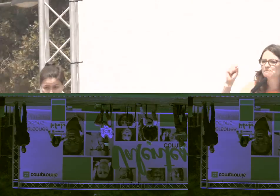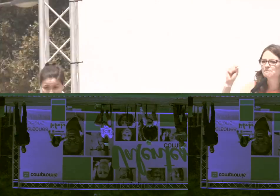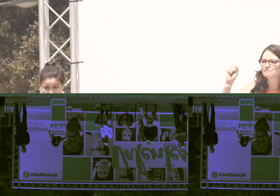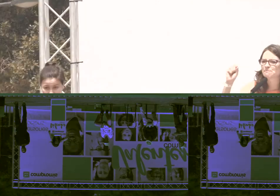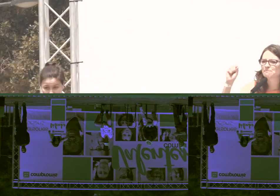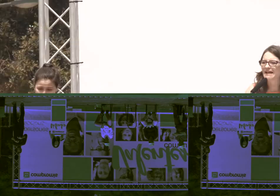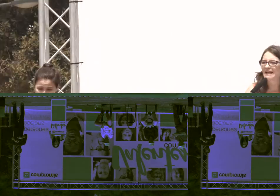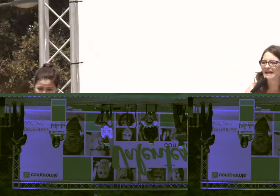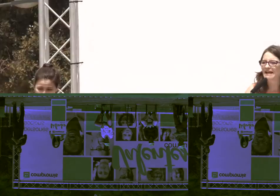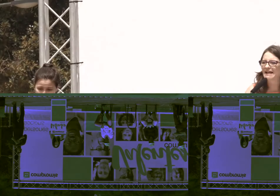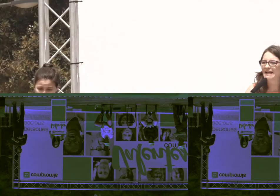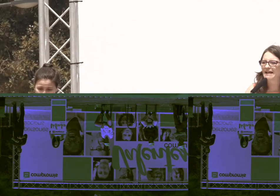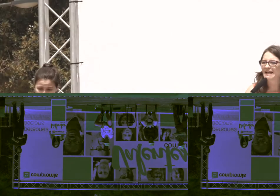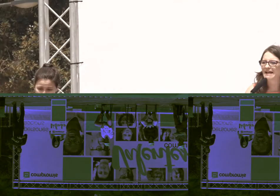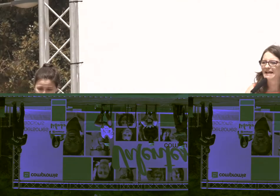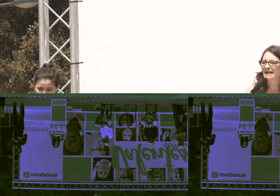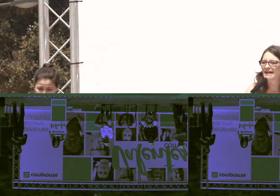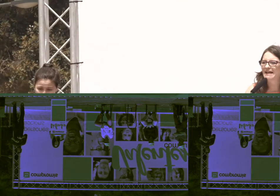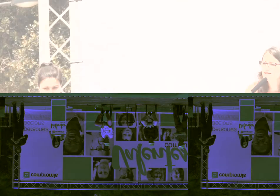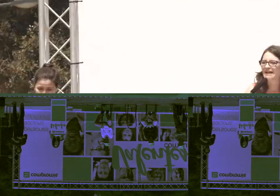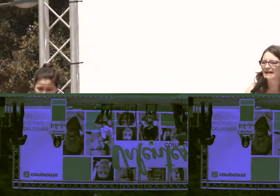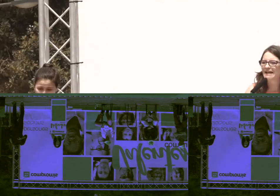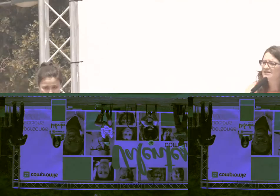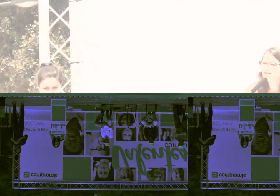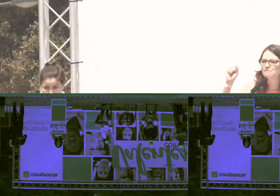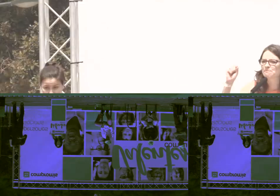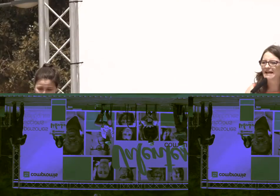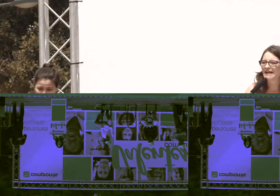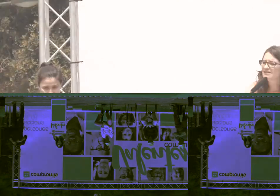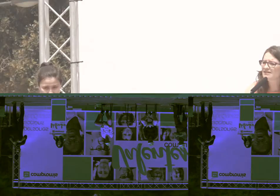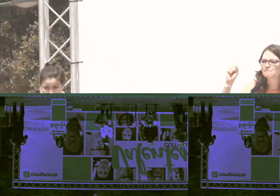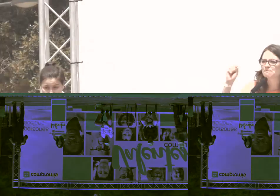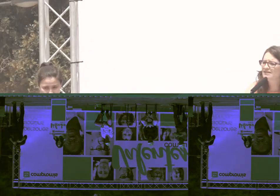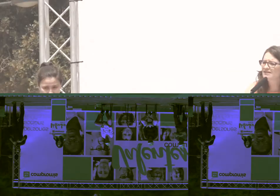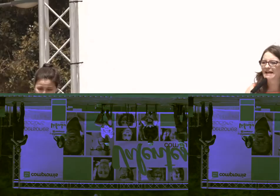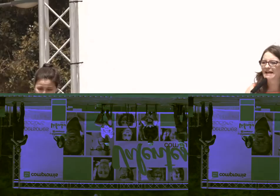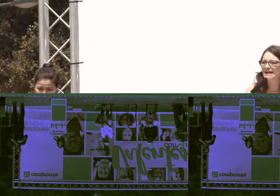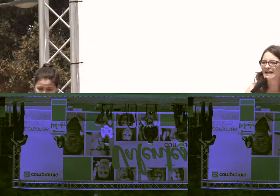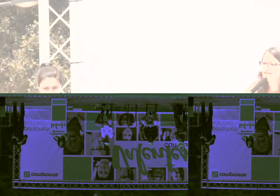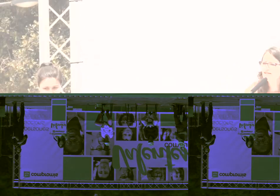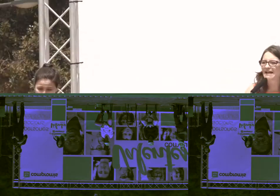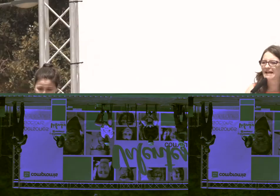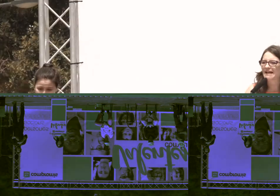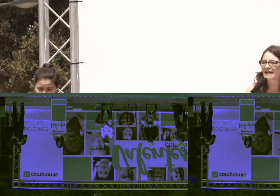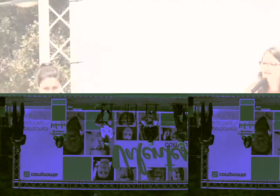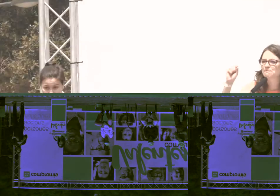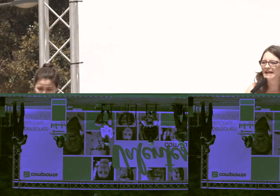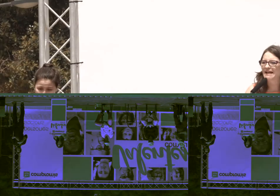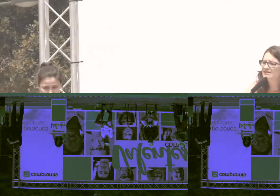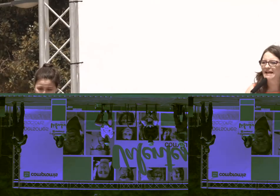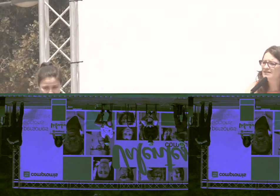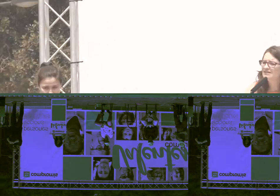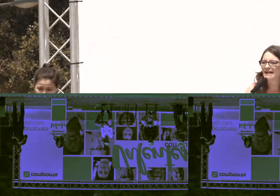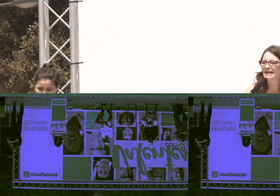parlant de reparar, en 2015, l'Associació de Víctimes del Metro encara no havia sigut rebuda per la Porta Gran de la